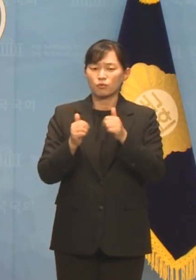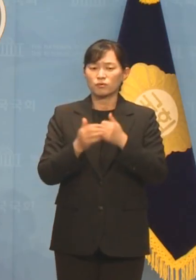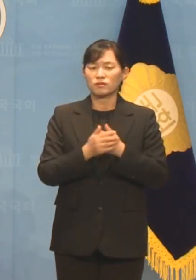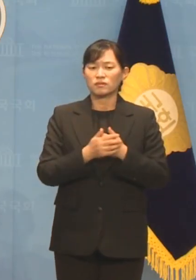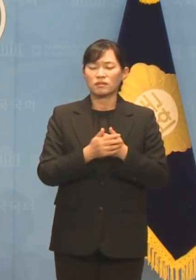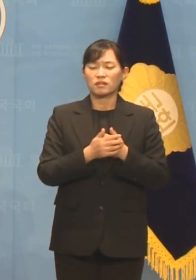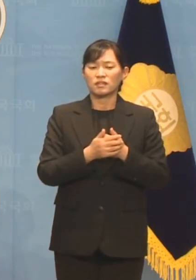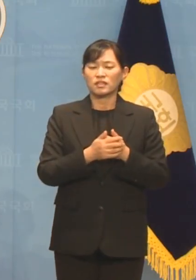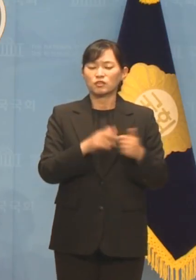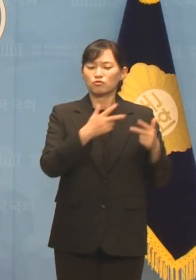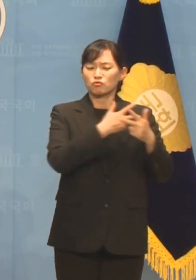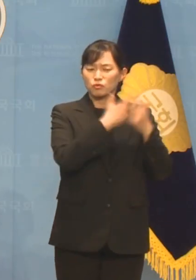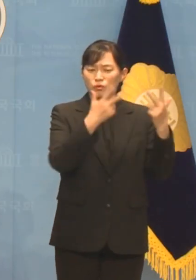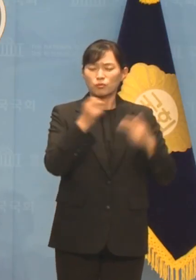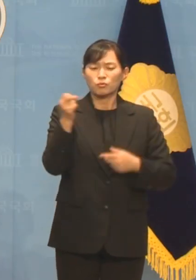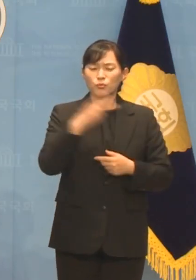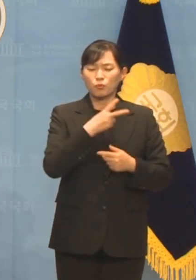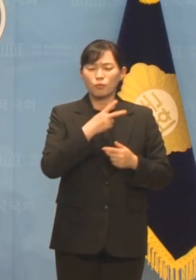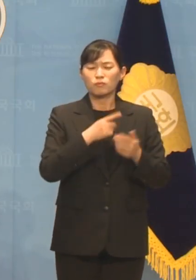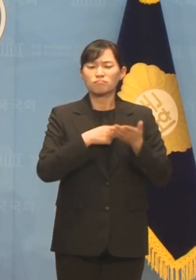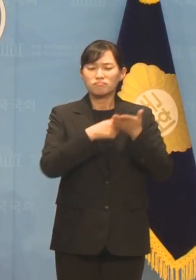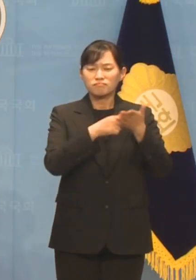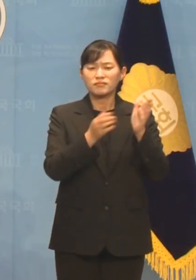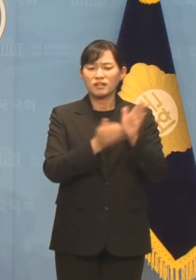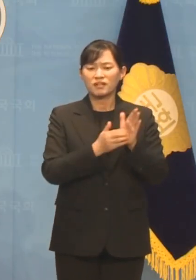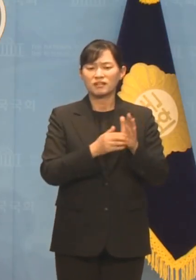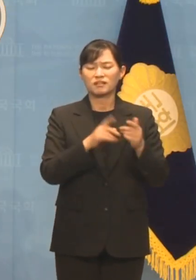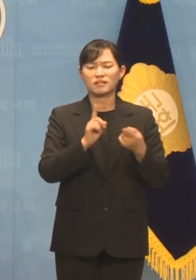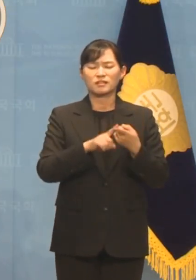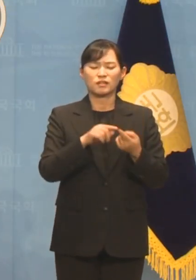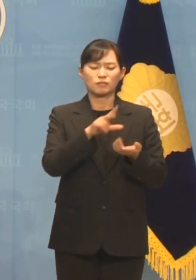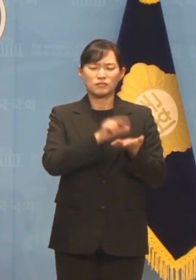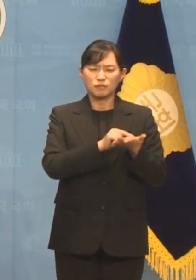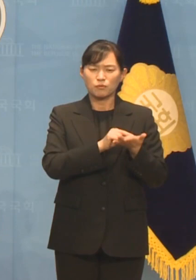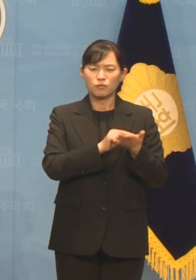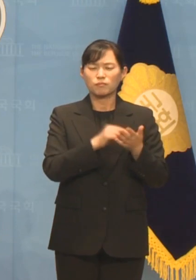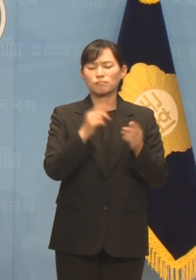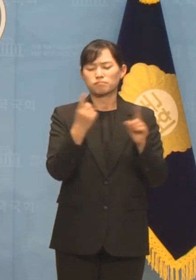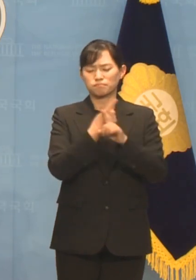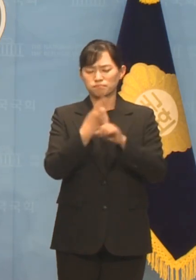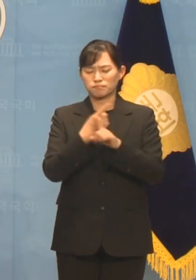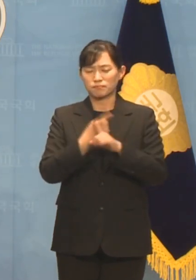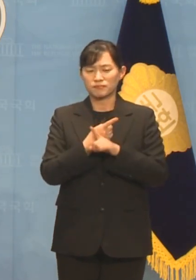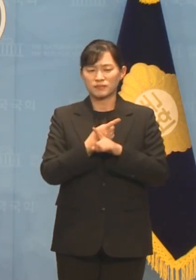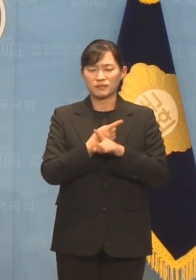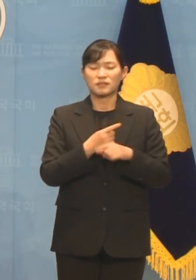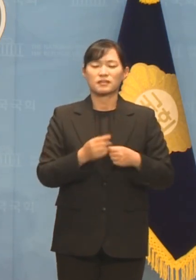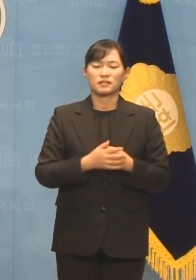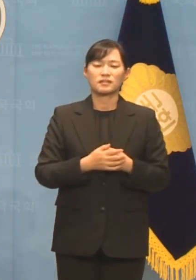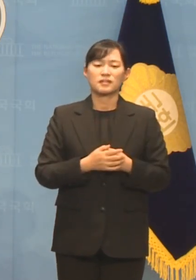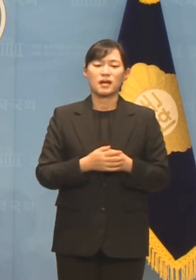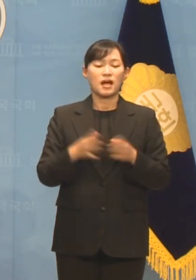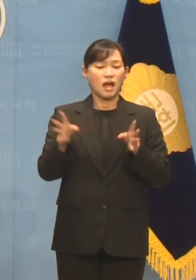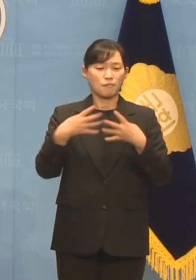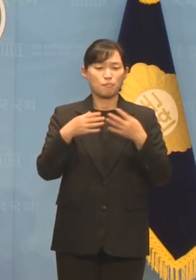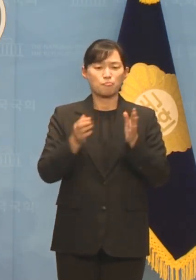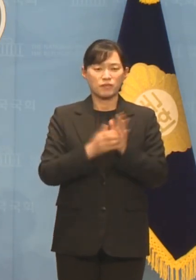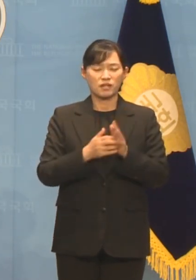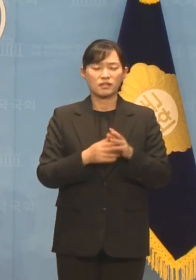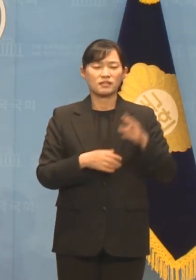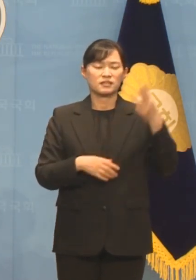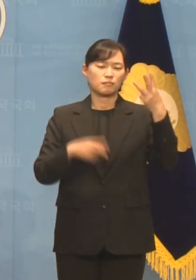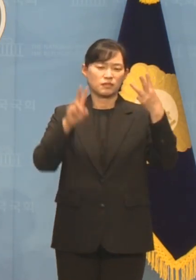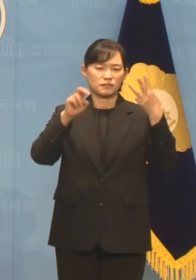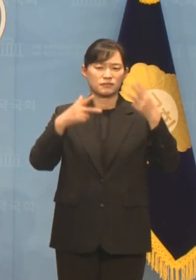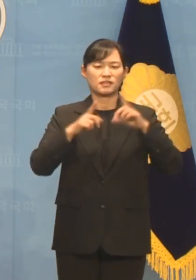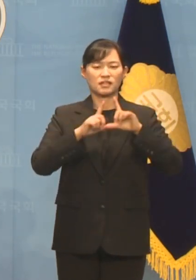앞두고 또 유언심판 신청 보도에 대해서는 제목 수정 및 일부 문장 삭제 합의가 되었습니다. 또한 3월